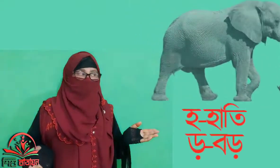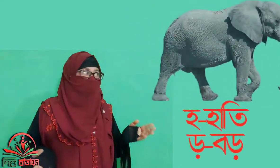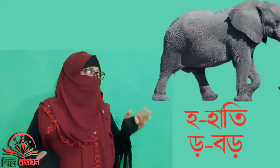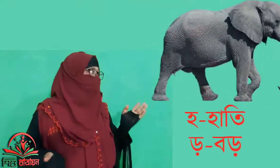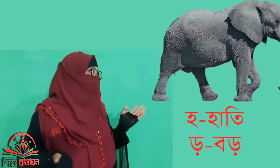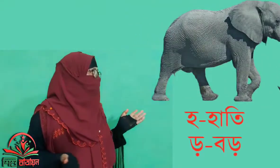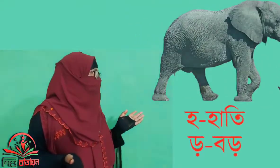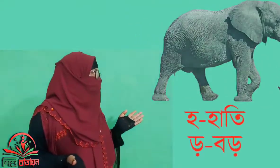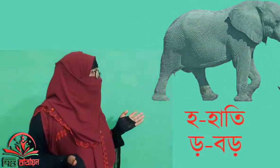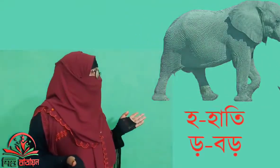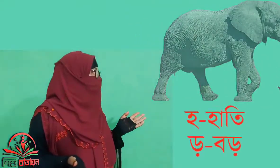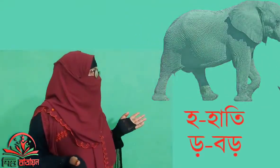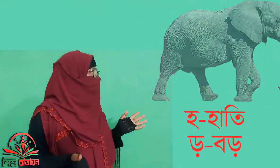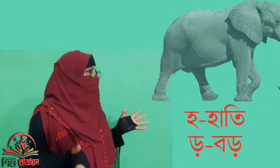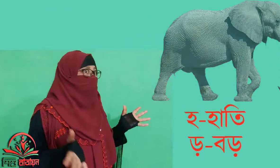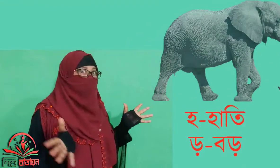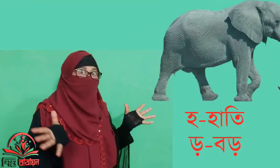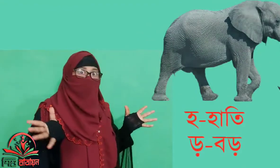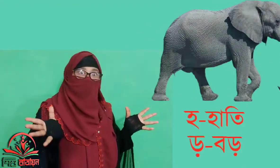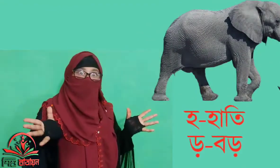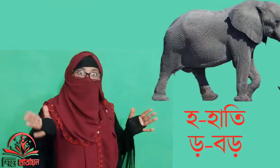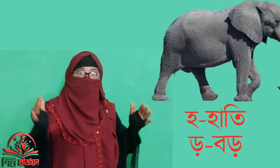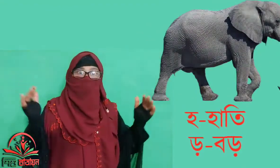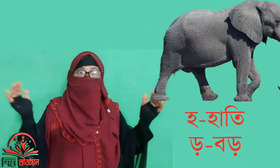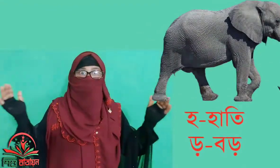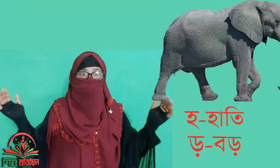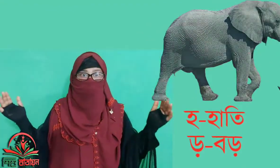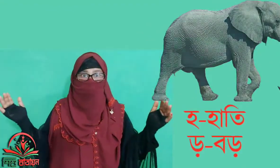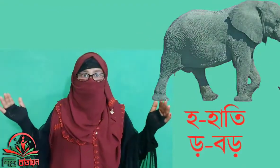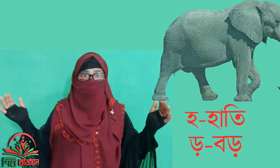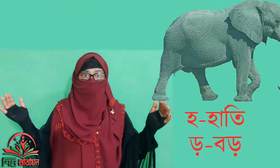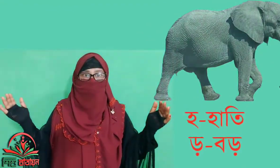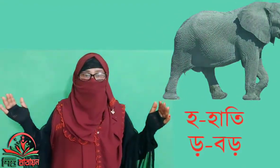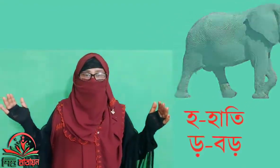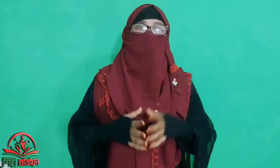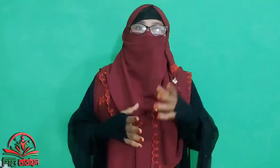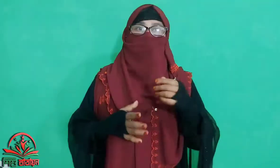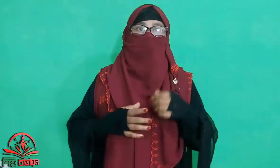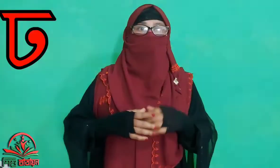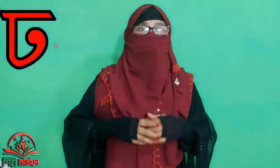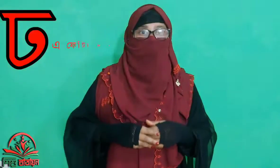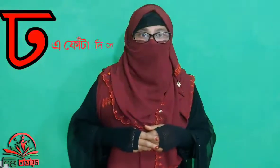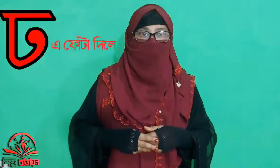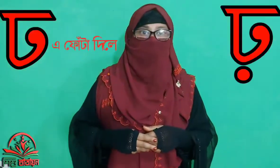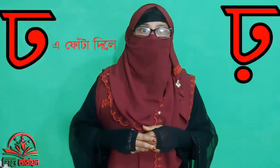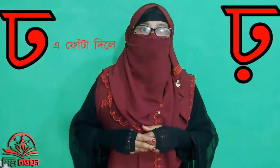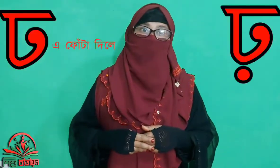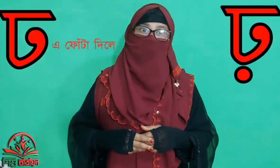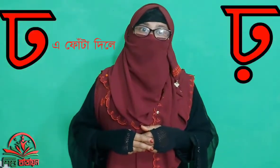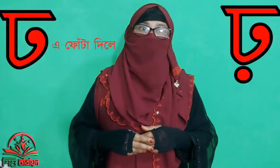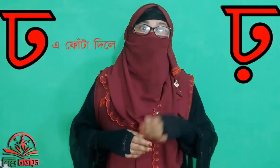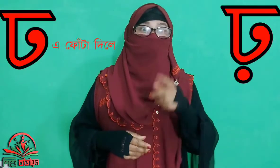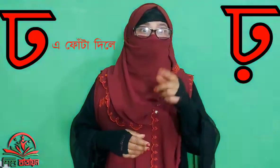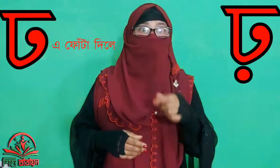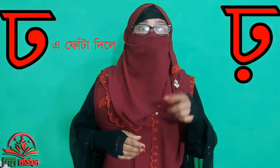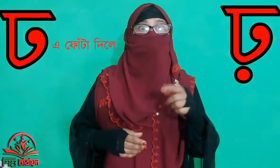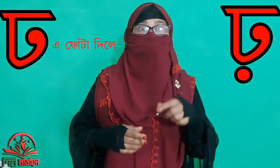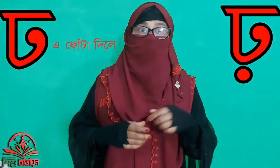হাতি রয়ে বড় হাতি দেখো কত বড় আর ঢয় ফোটা দিলে হয় ঢয়